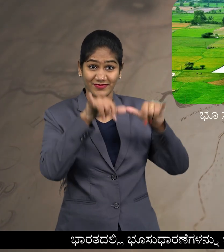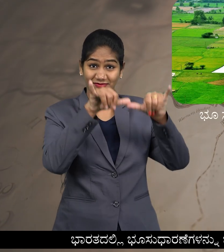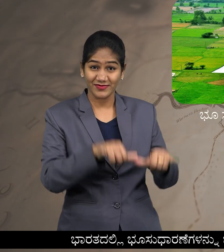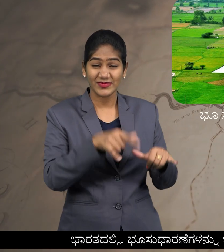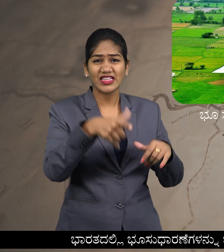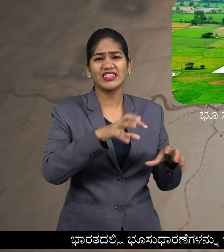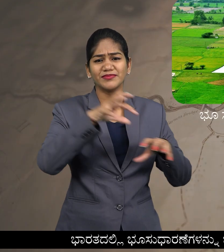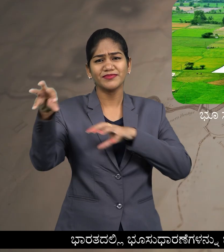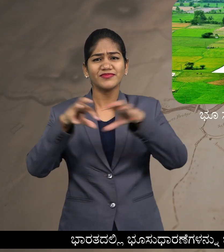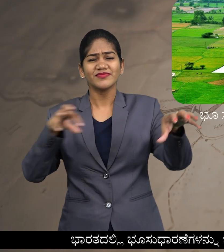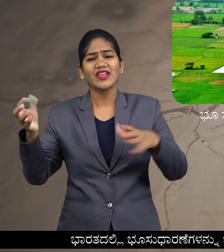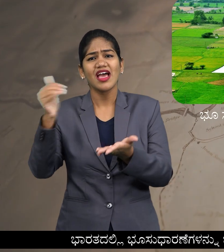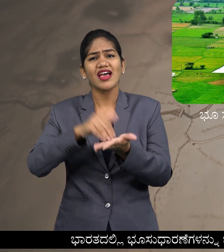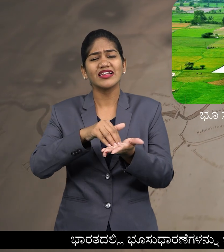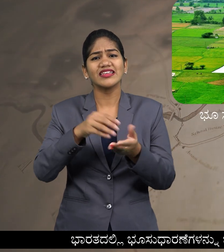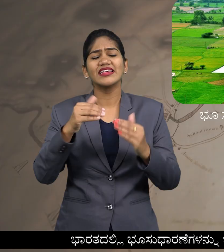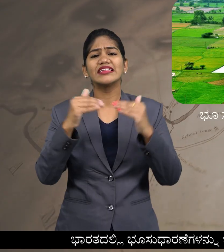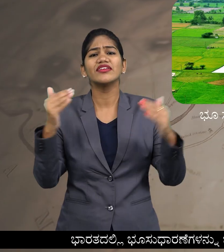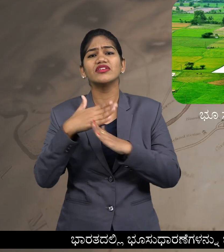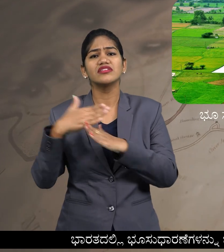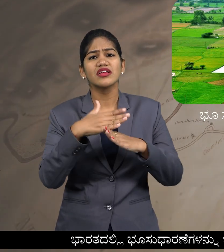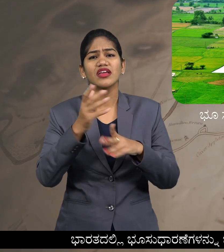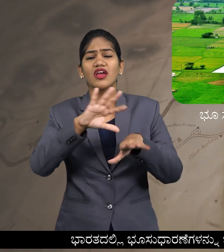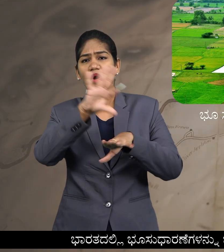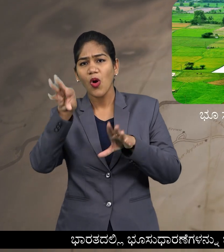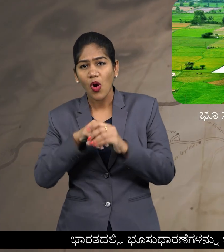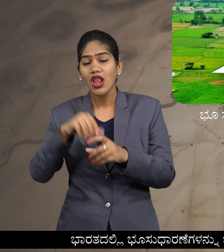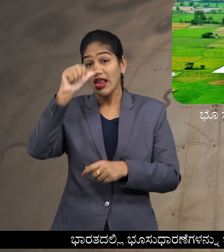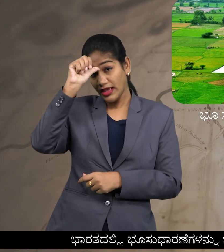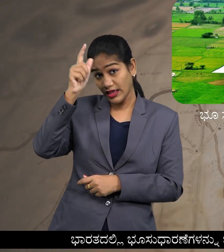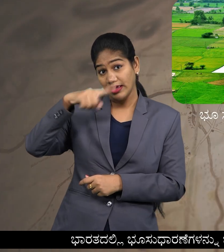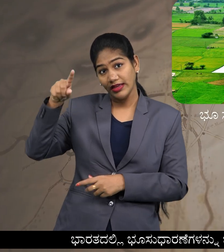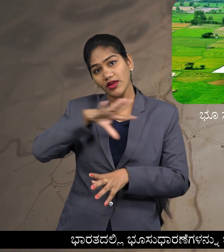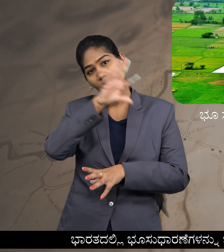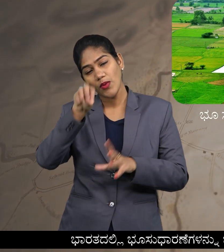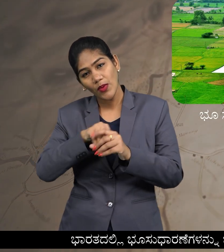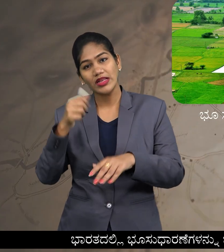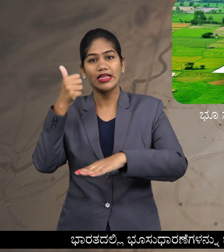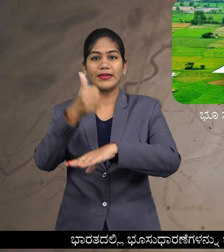ಭಾರತದಲ್ಲಿ ಭೂ ಸುಧಾರಣೆಗಳನ್ನು ಭಾರತದಾದ್ಯಂತ ಜಾರಿಗೆ ತರಲಾಯಿತು, ಆದರೆ